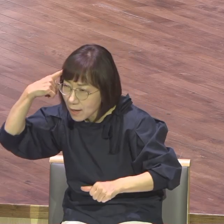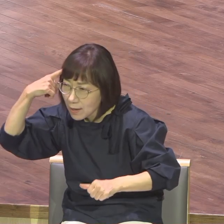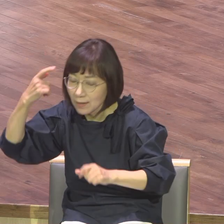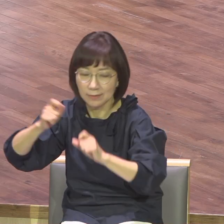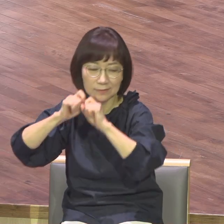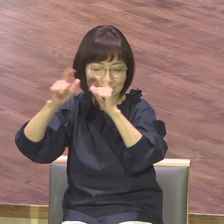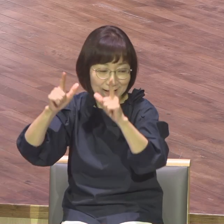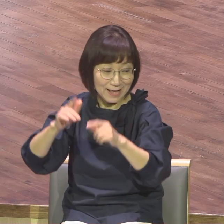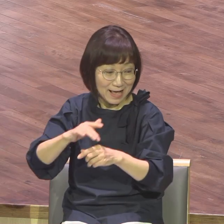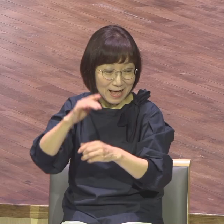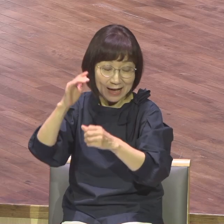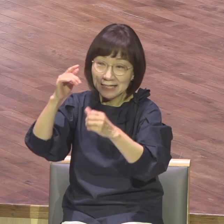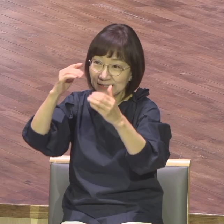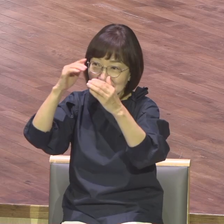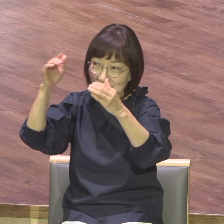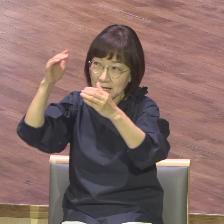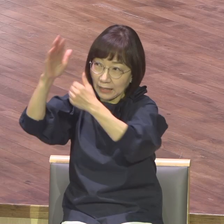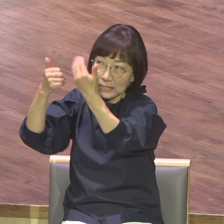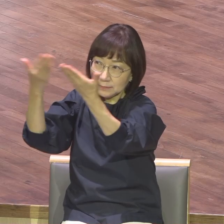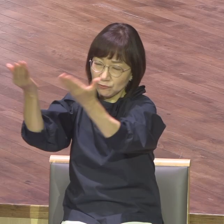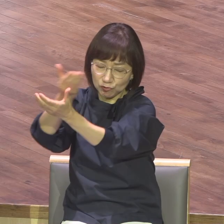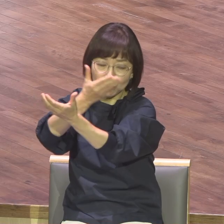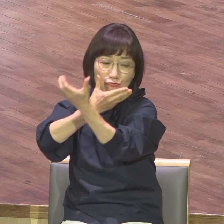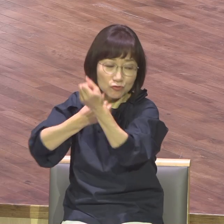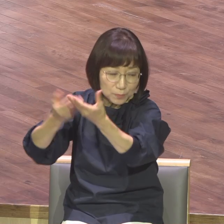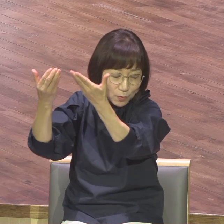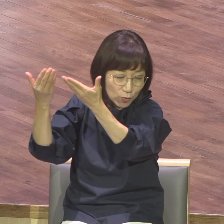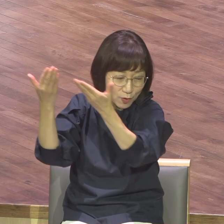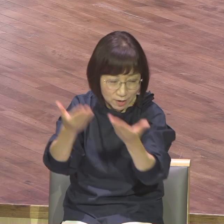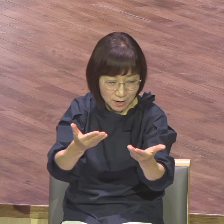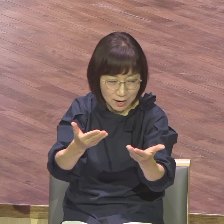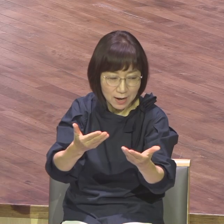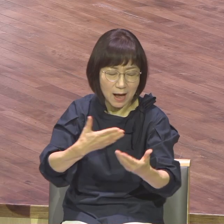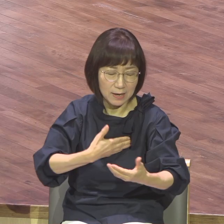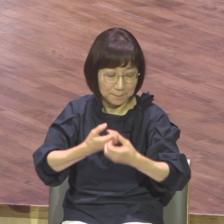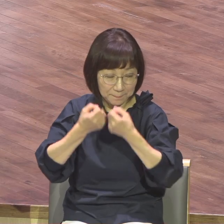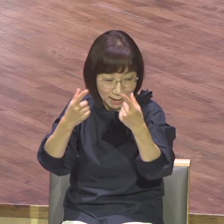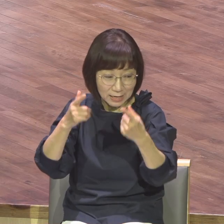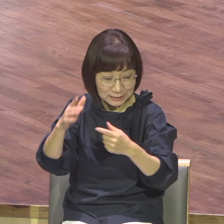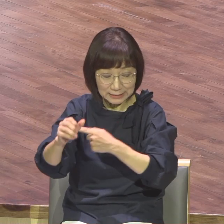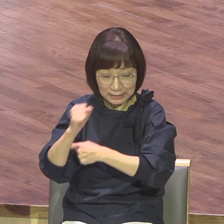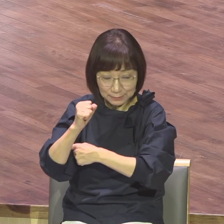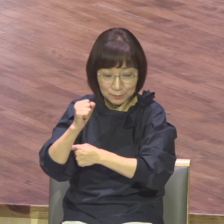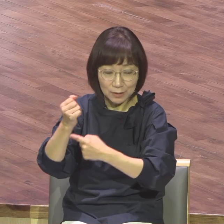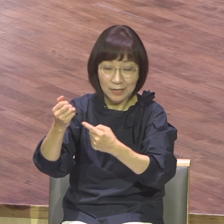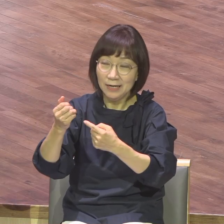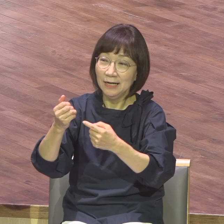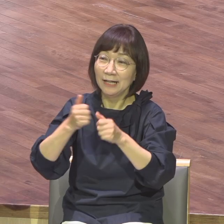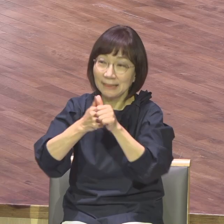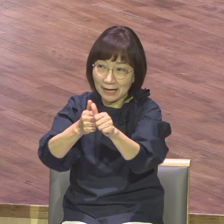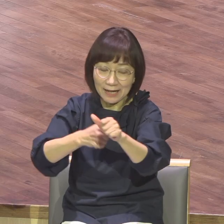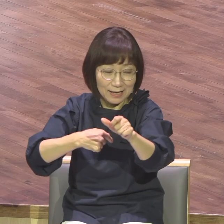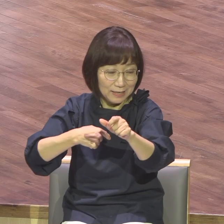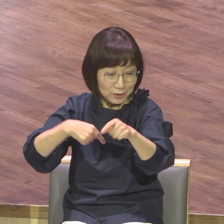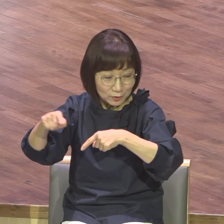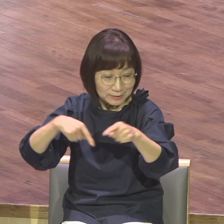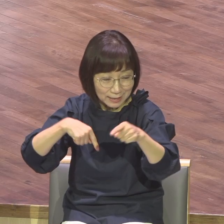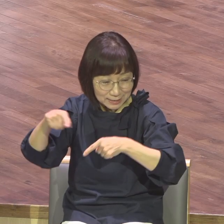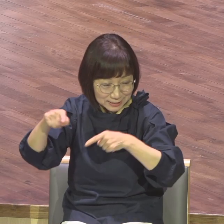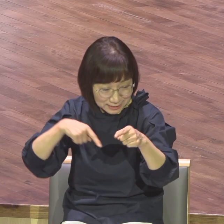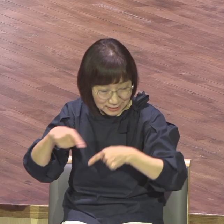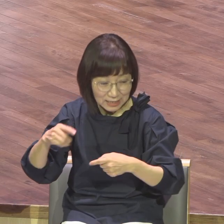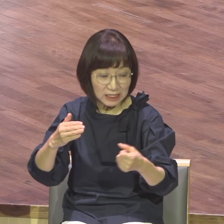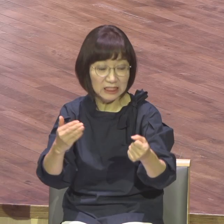성도 안에서 그 기업의 영광의 풍성함이 무엇이며 그의 힘의 위력으로 역사하심을 따라 믿는 우리에게 베푸신 능력의